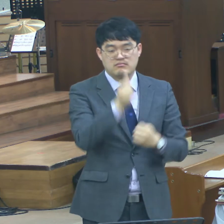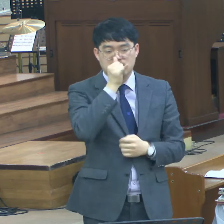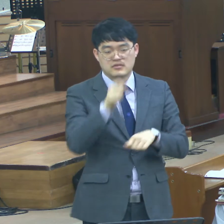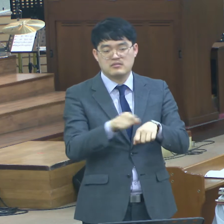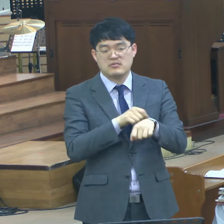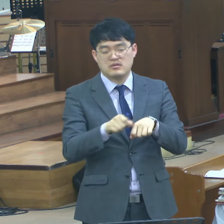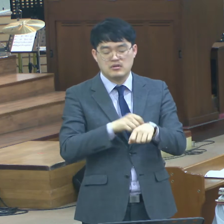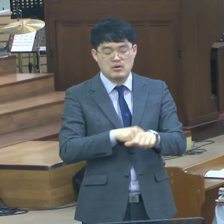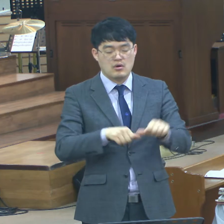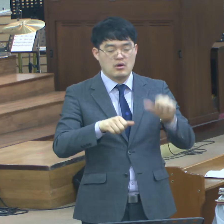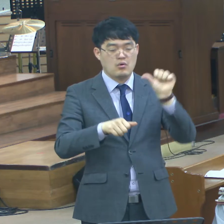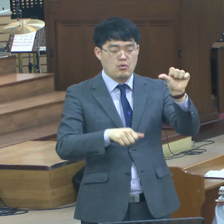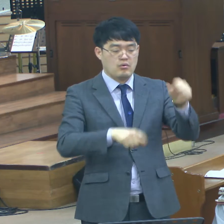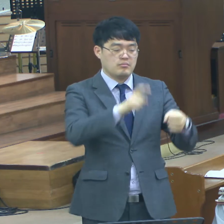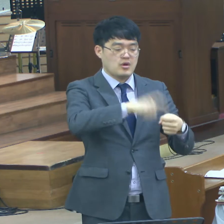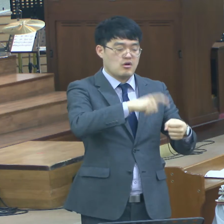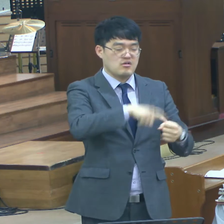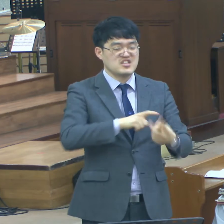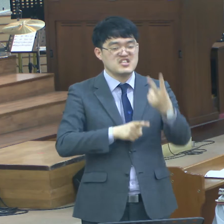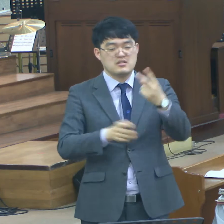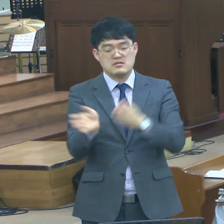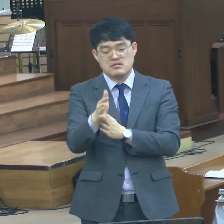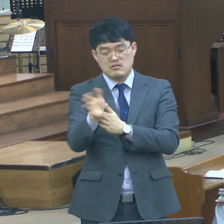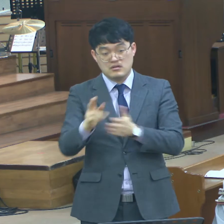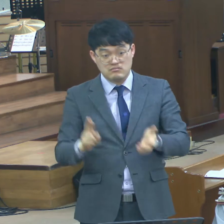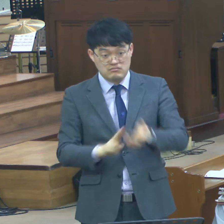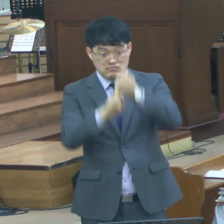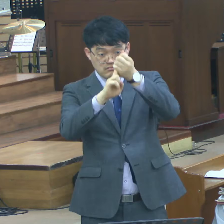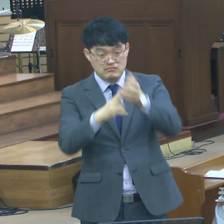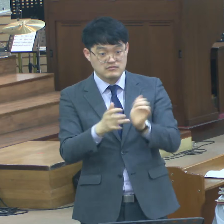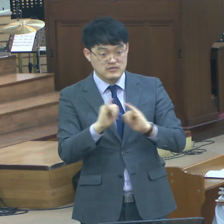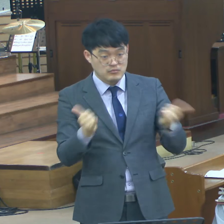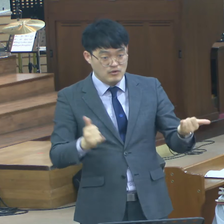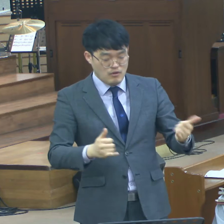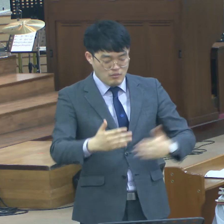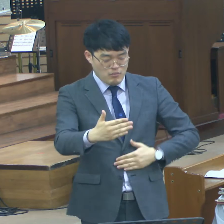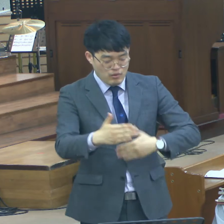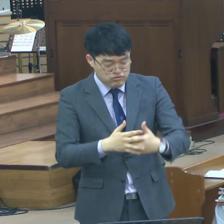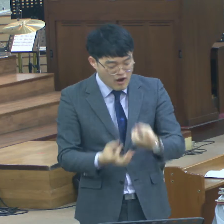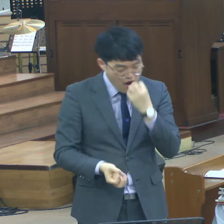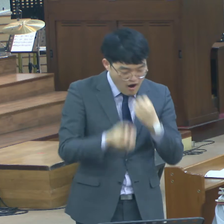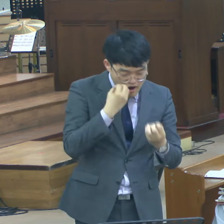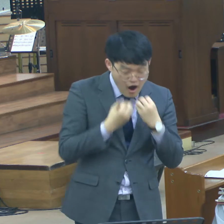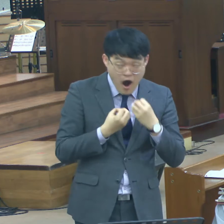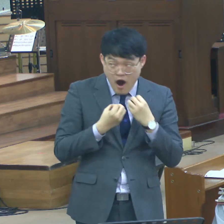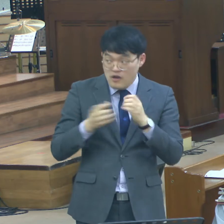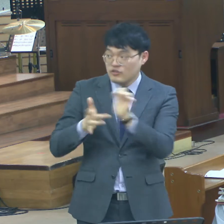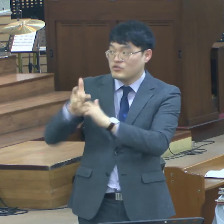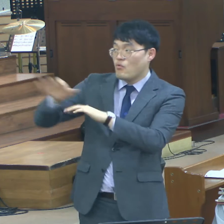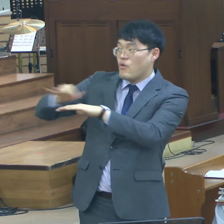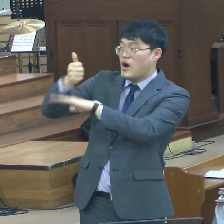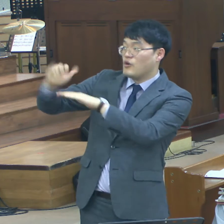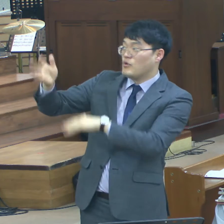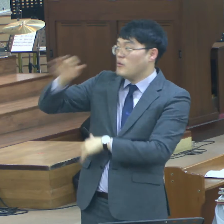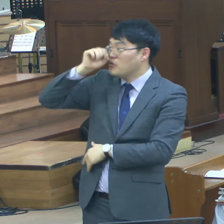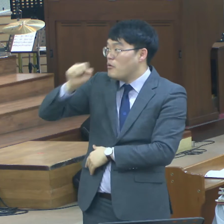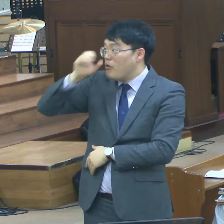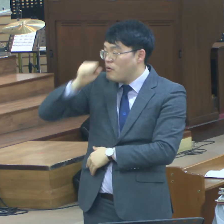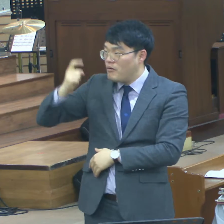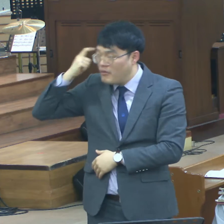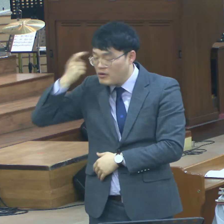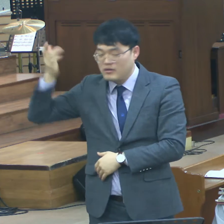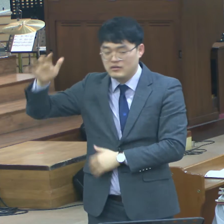오병이어의 기적인데 사람들은 배불러서 좋아서 우리에게 왕이 되면 좋겠다라고 생각했지만 예수님께서 주신 그